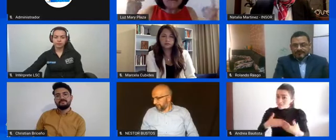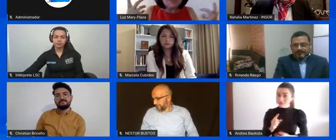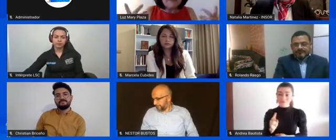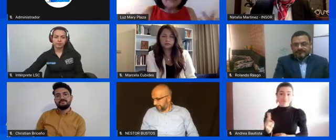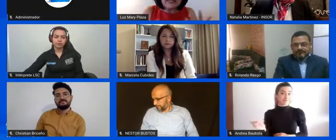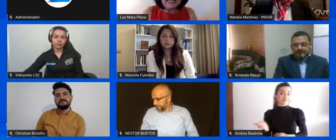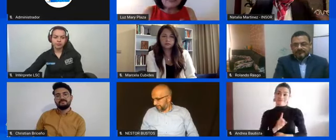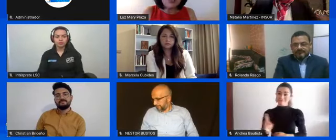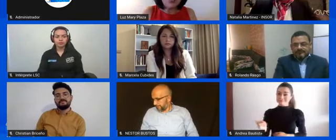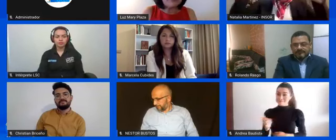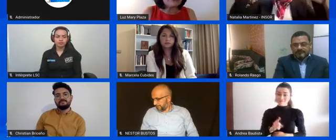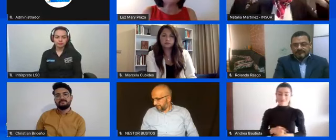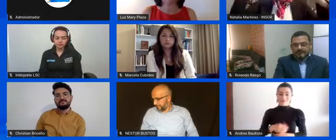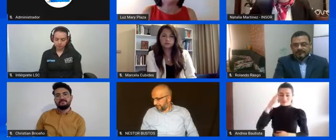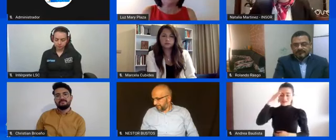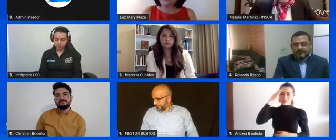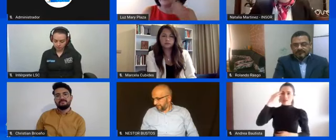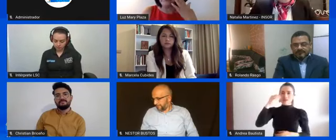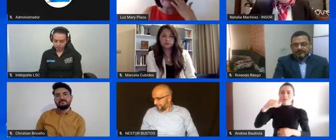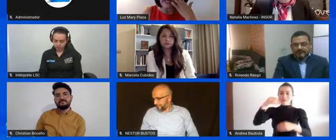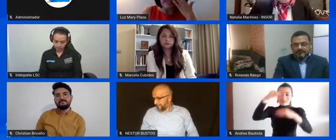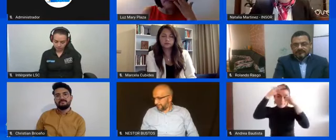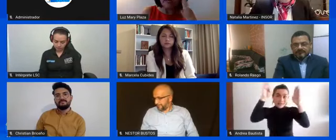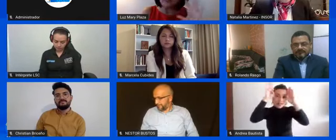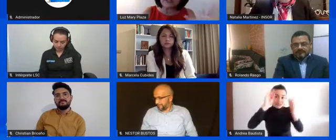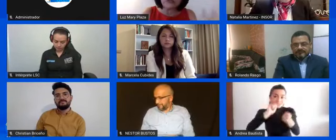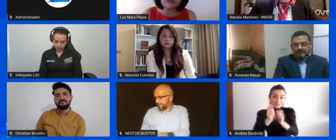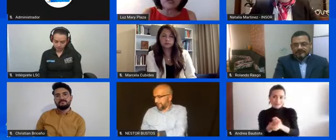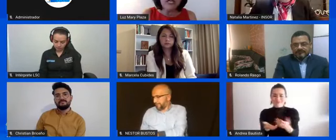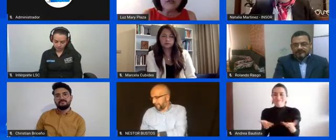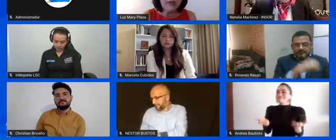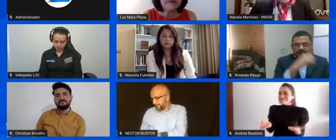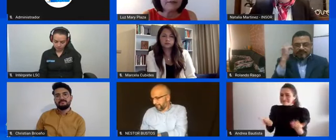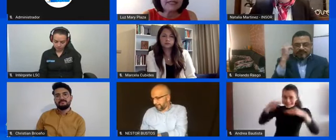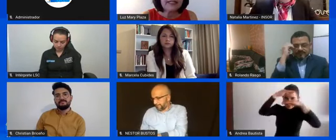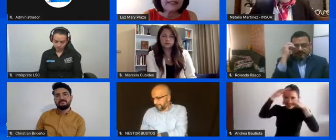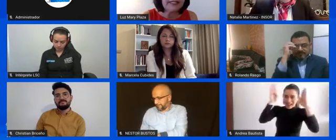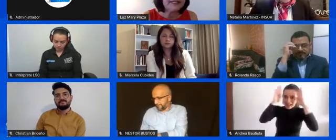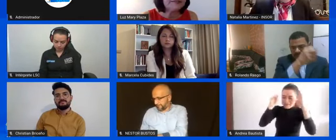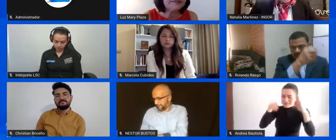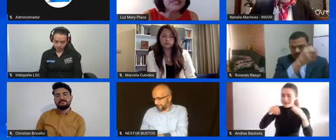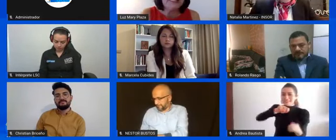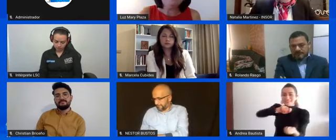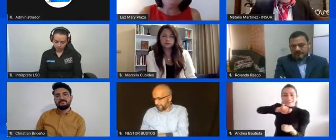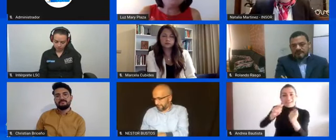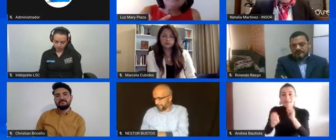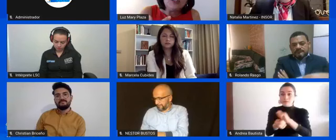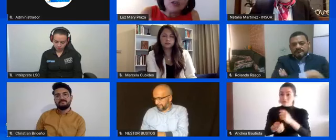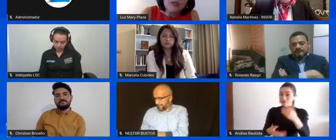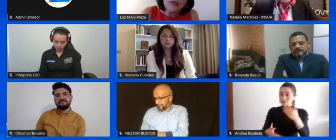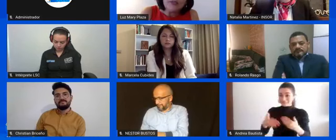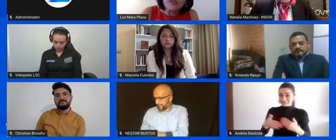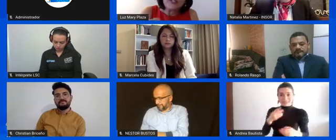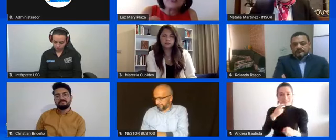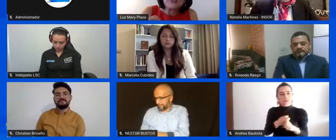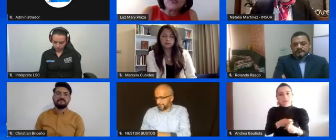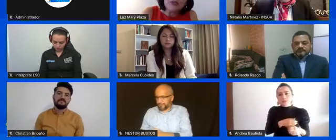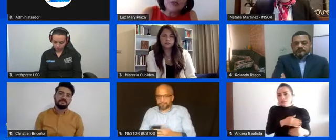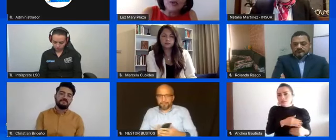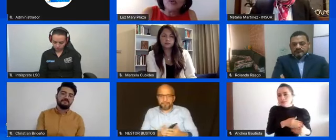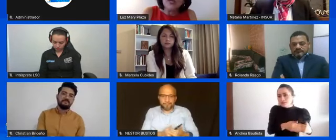hacer un cambio de paradigma. Exacto, cambiar ese paradigma fue bastante lento, fue un